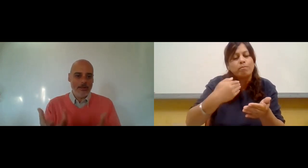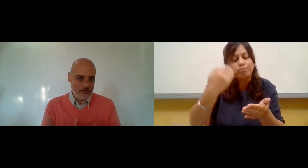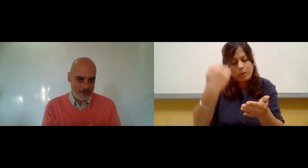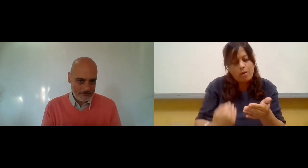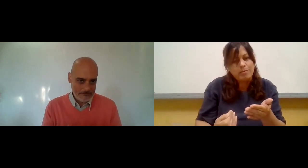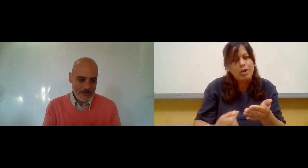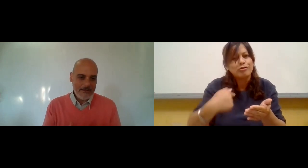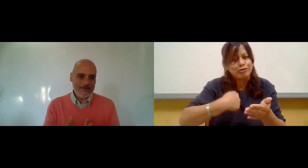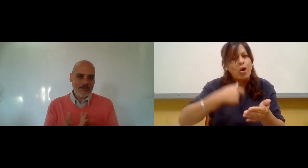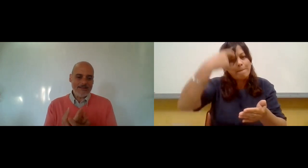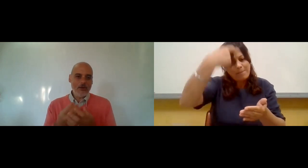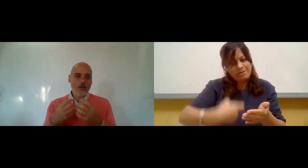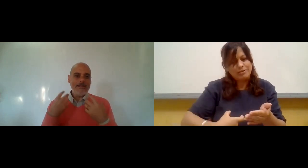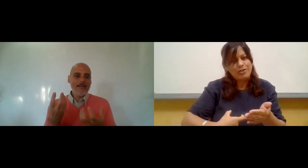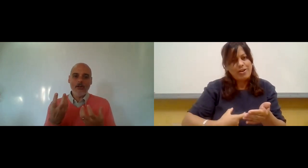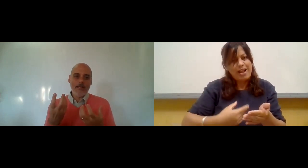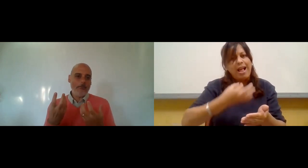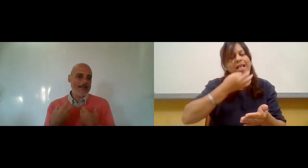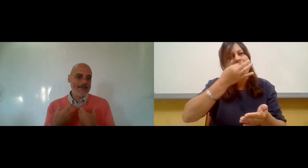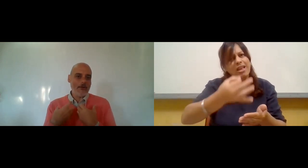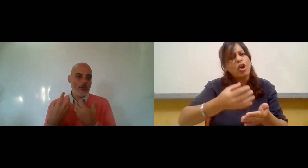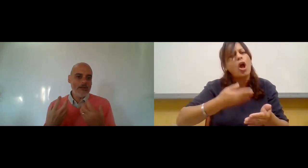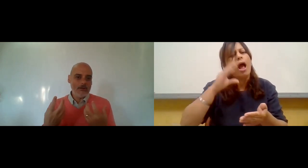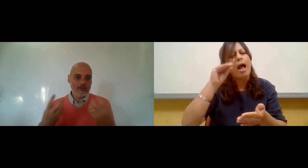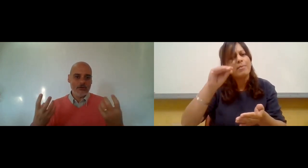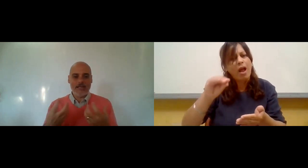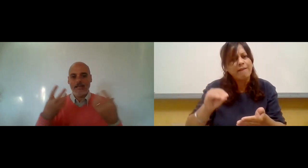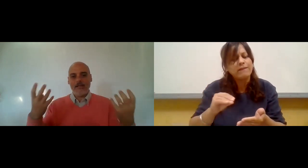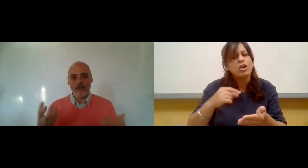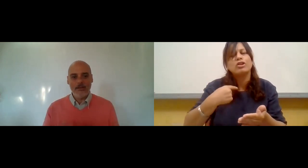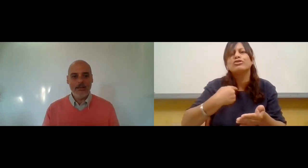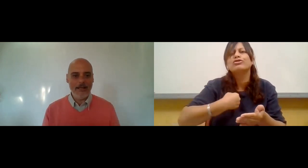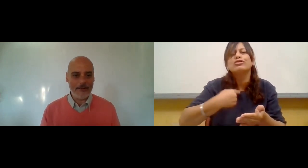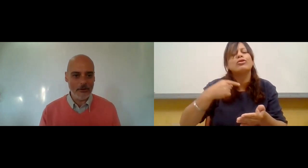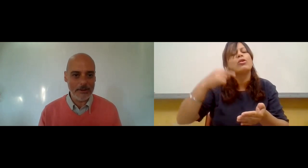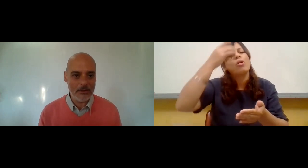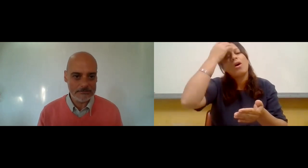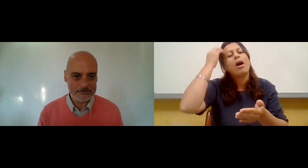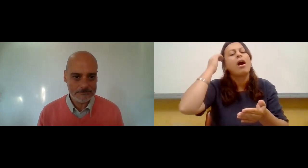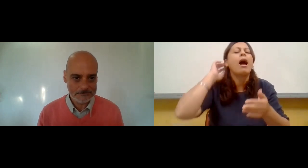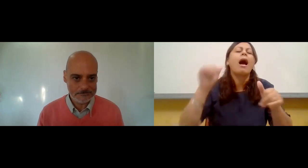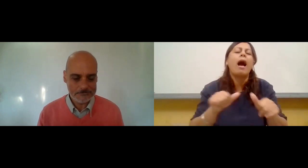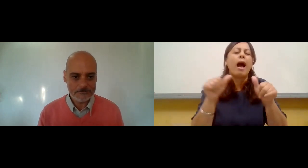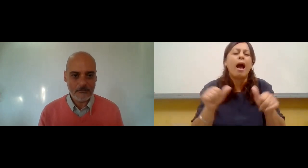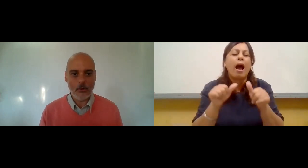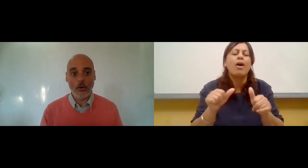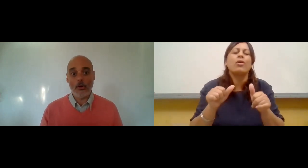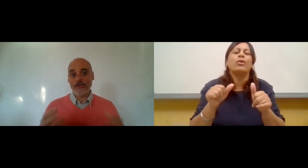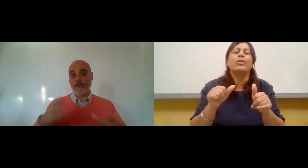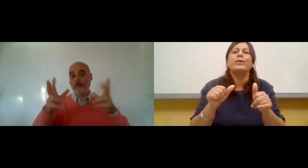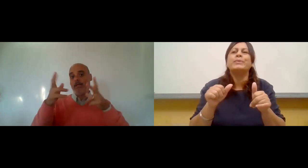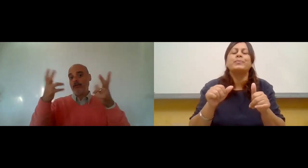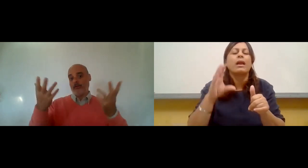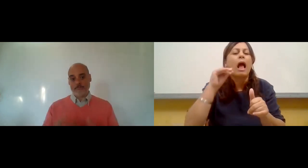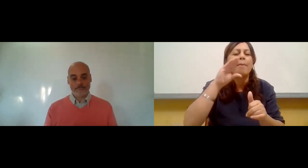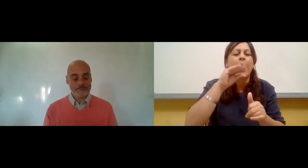que digo esto. Entonces, lo que digo es parte del ruido que yo genero alrededor mío o